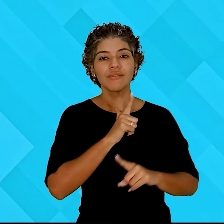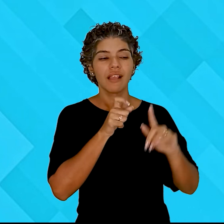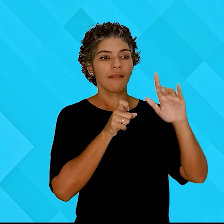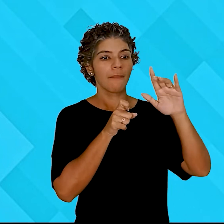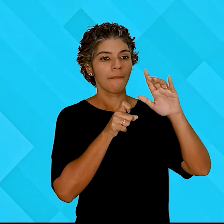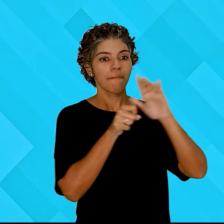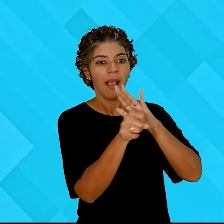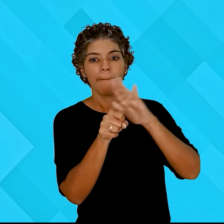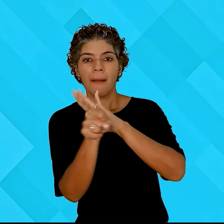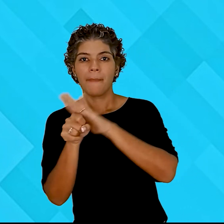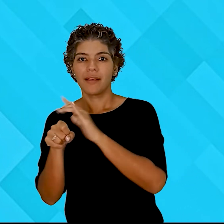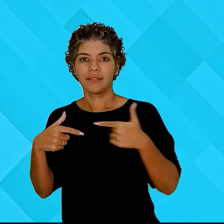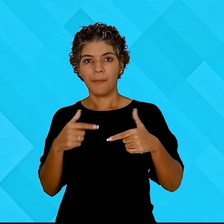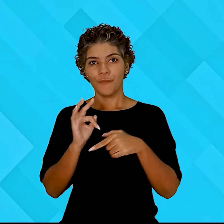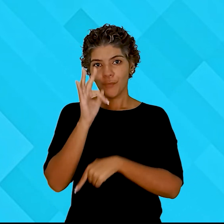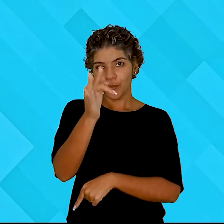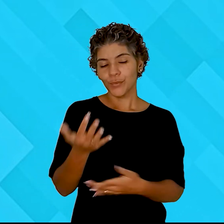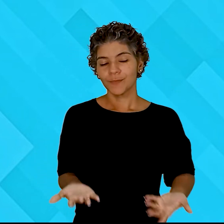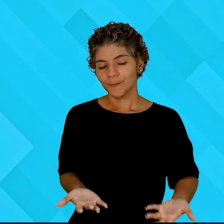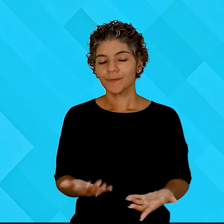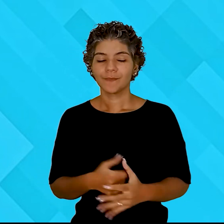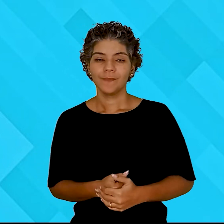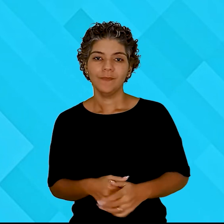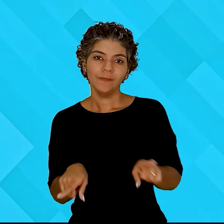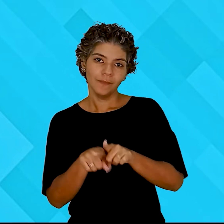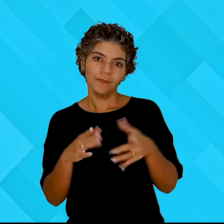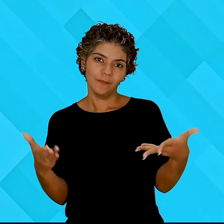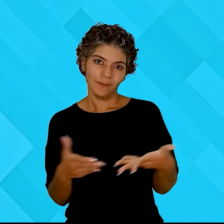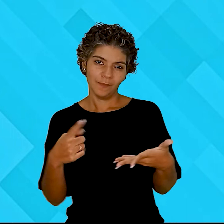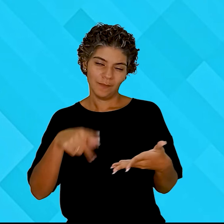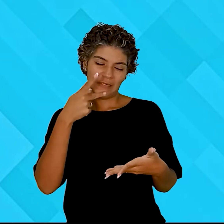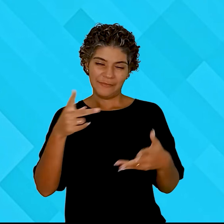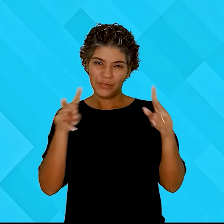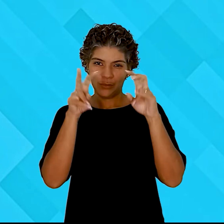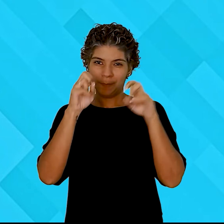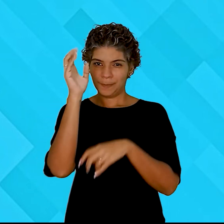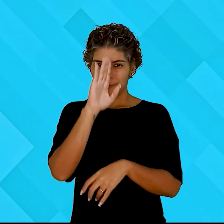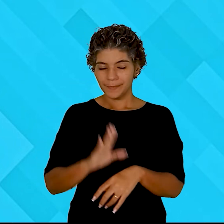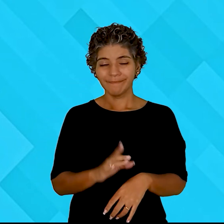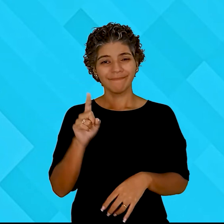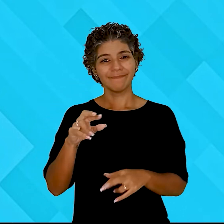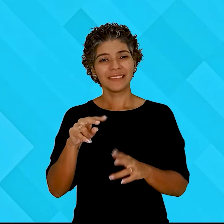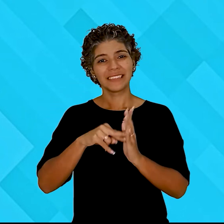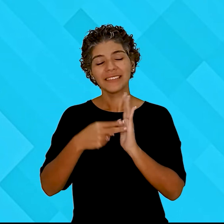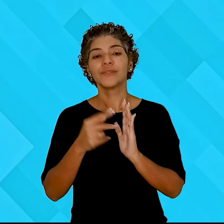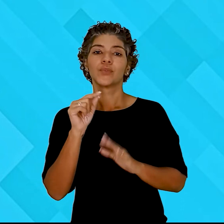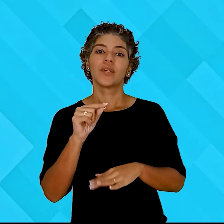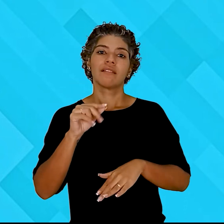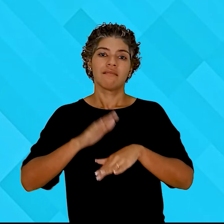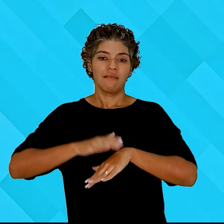Obviamente, quando a gente fala em Brasil hoje, isso significa responsabilizar cada vez mais esses jovens trabalhadores que estão